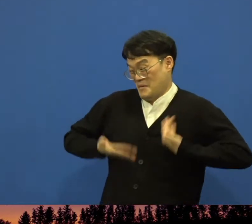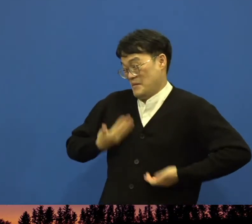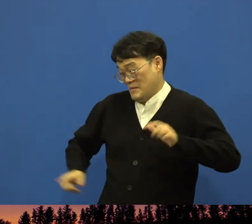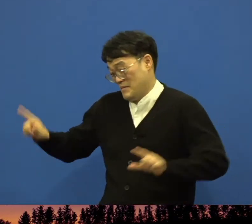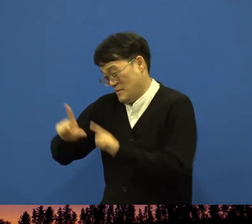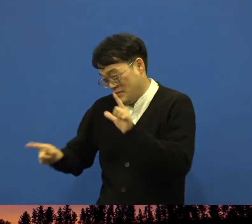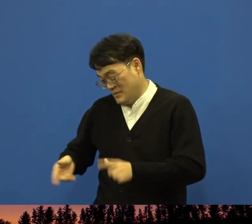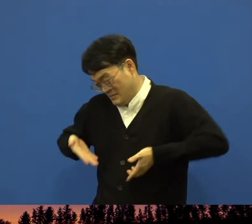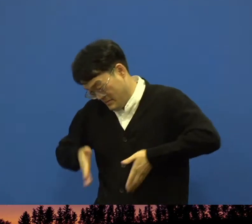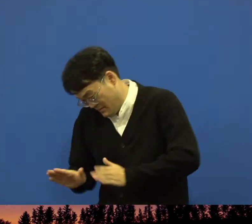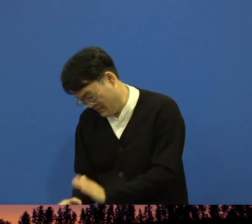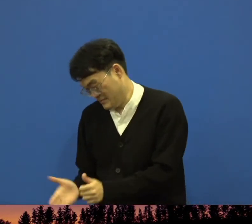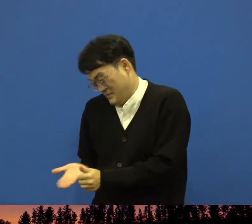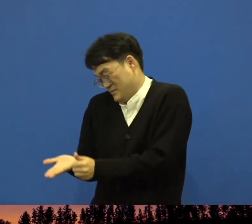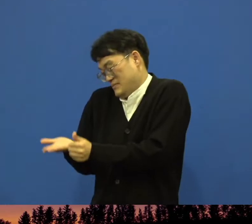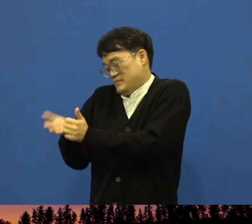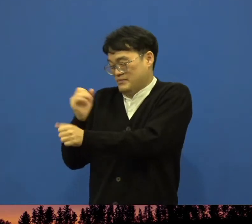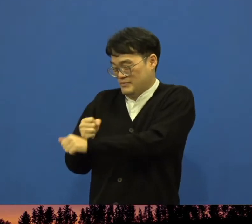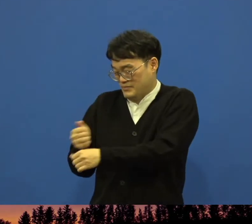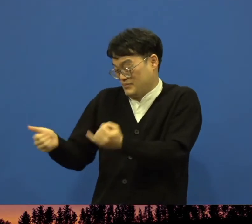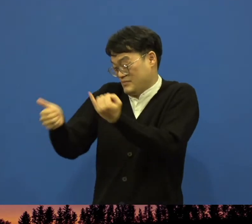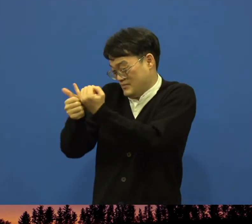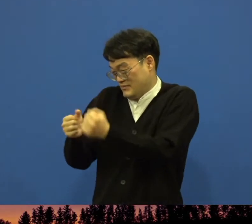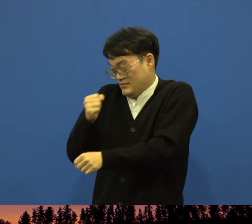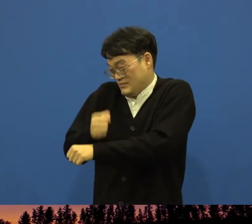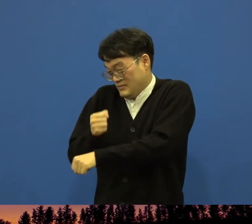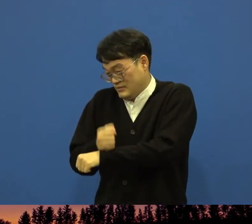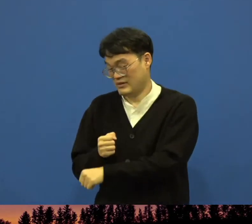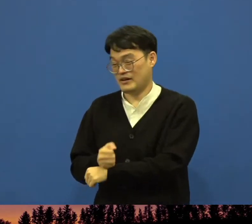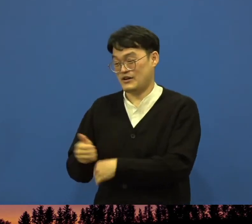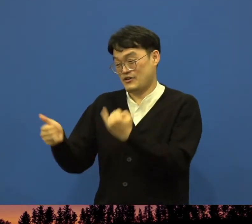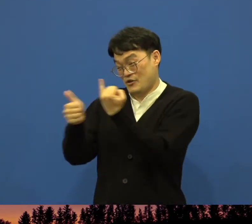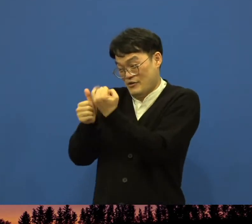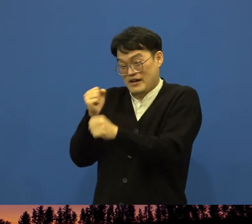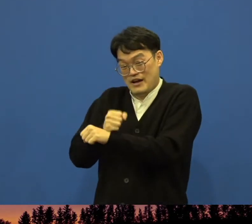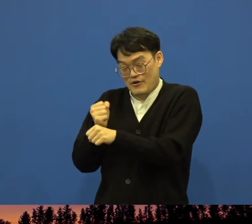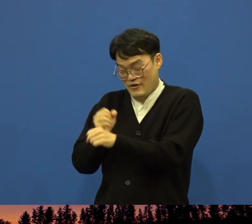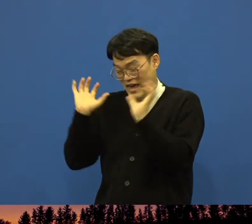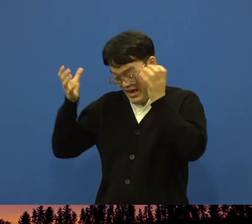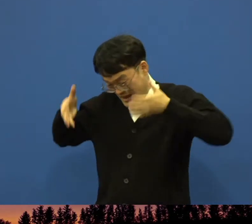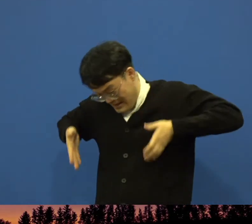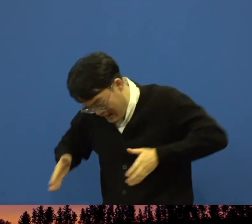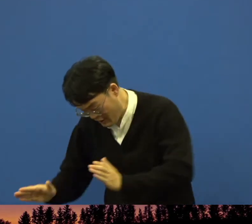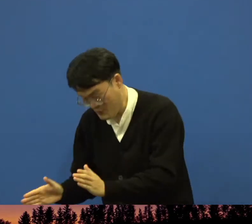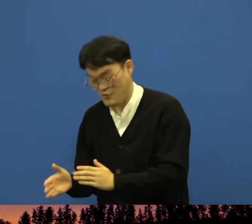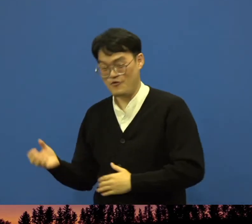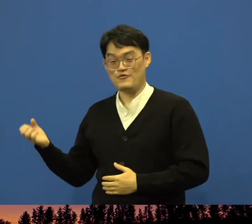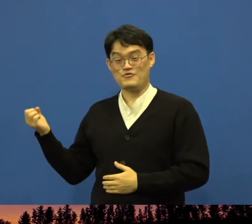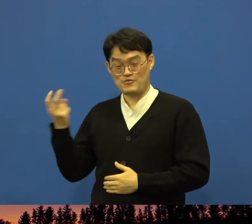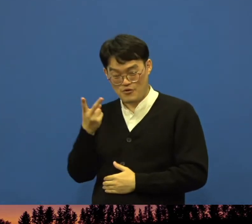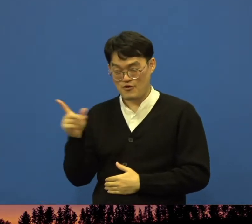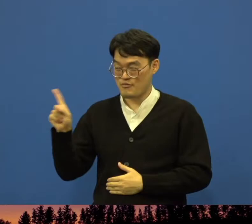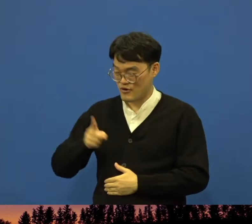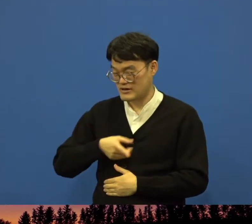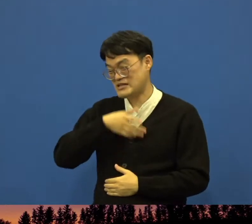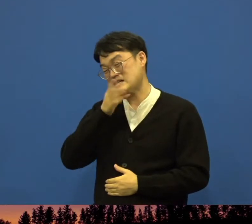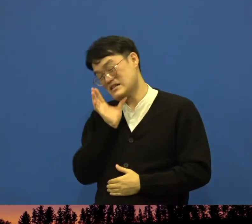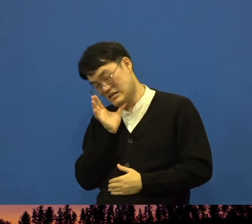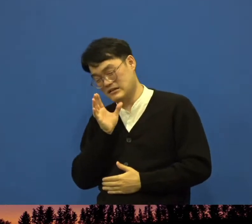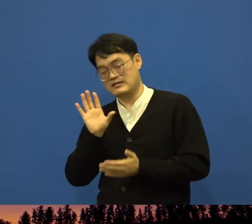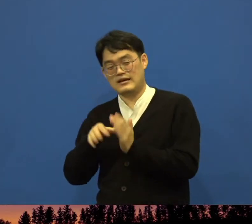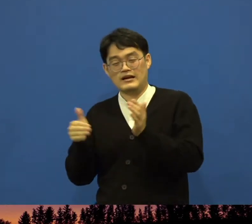낳고 뭐 결혼하고 결혼을 먼저 하죠. 결혼만 하고 그다음 아이 낳고 그렇게 해서 하다